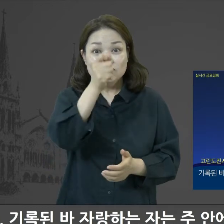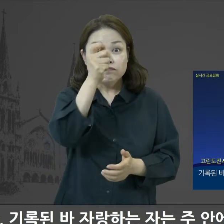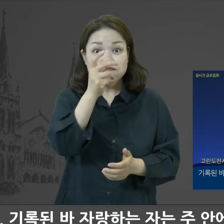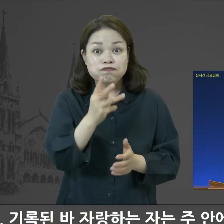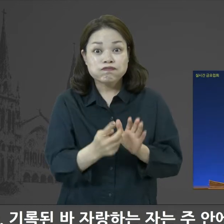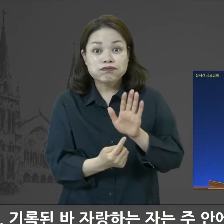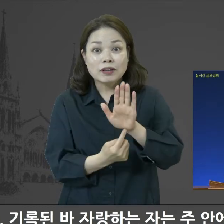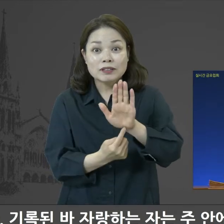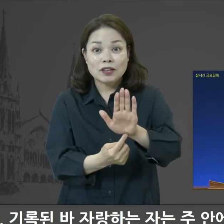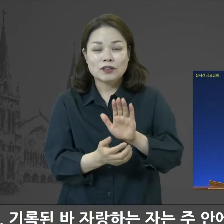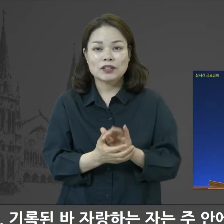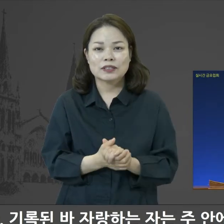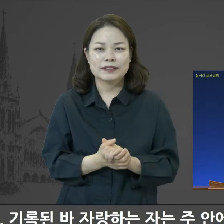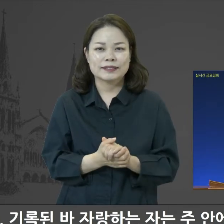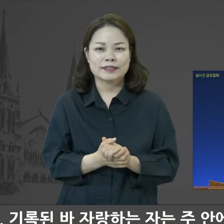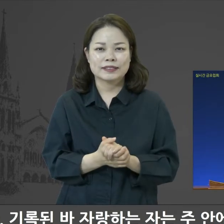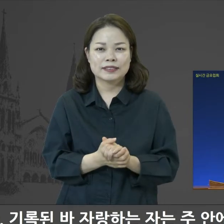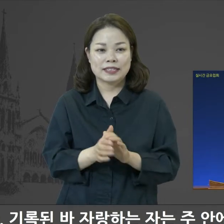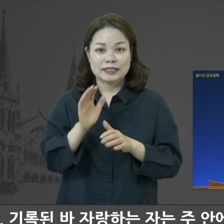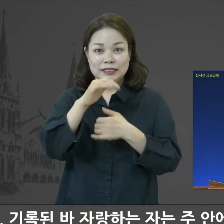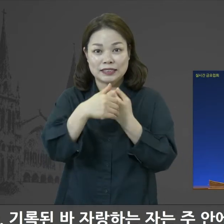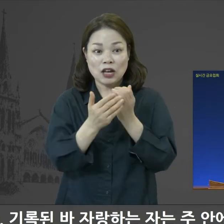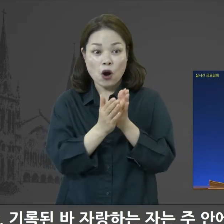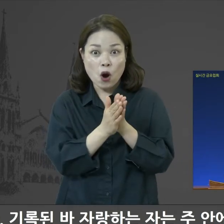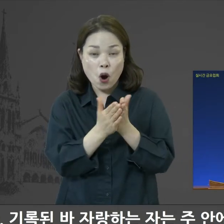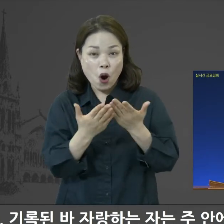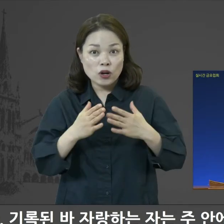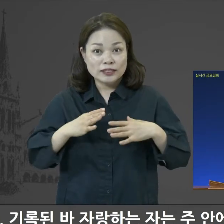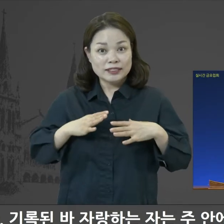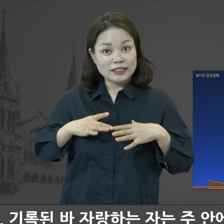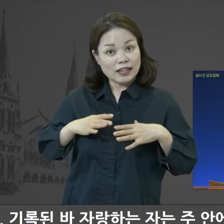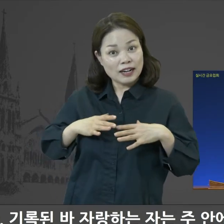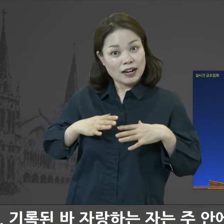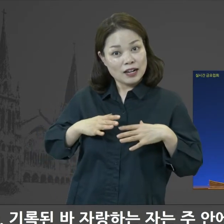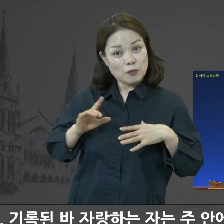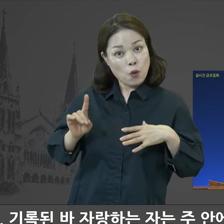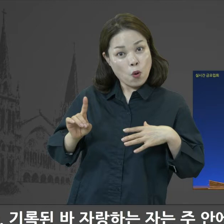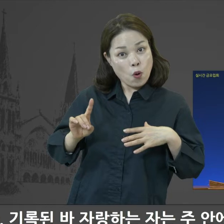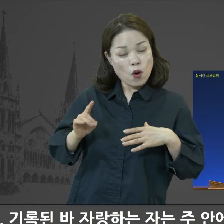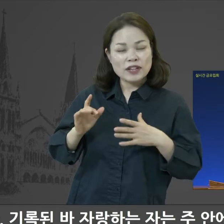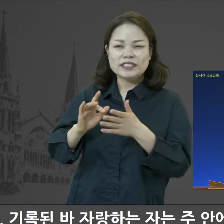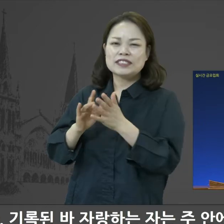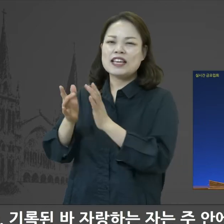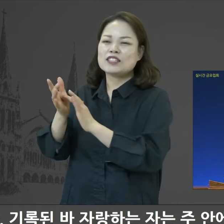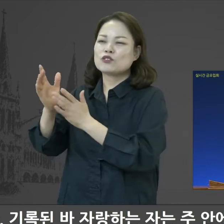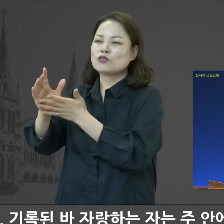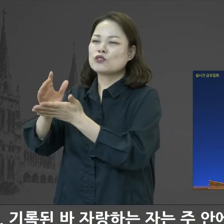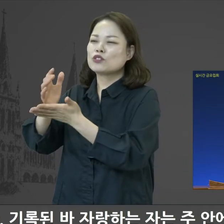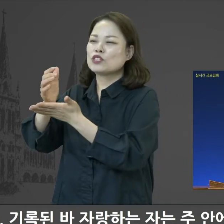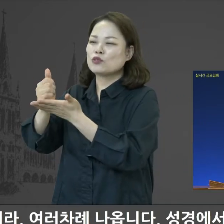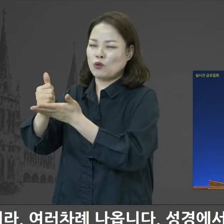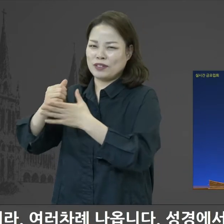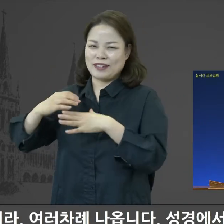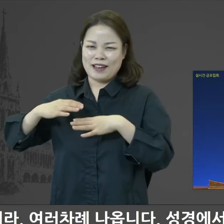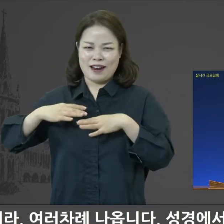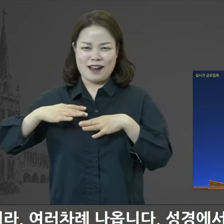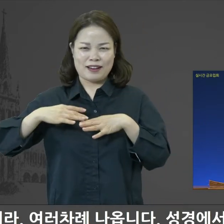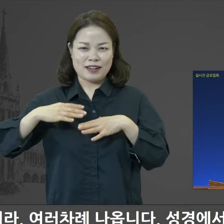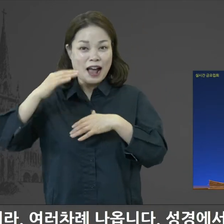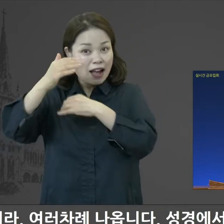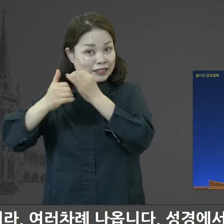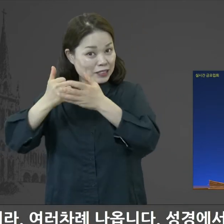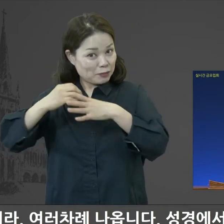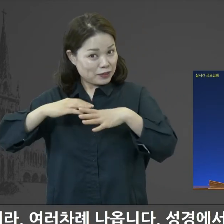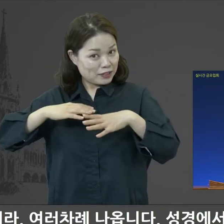나오는 얘기입니다. 자, 또 성경에서 자랑해야 될 게 예수 그리스도를 자랑하라, 하나님을 자랑하라,